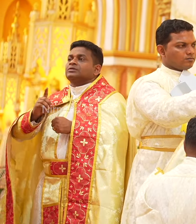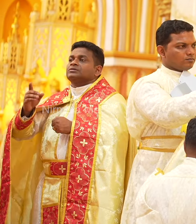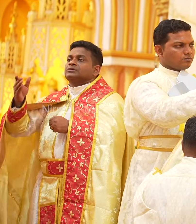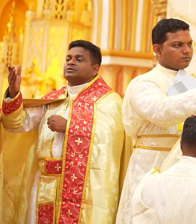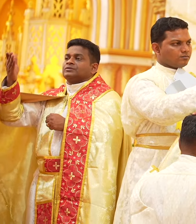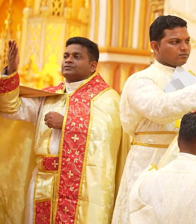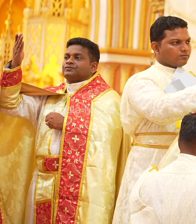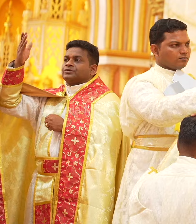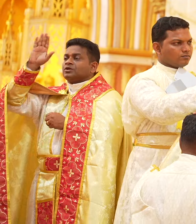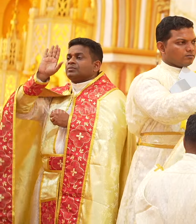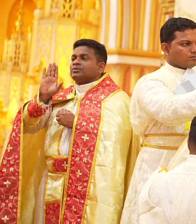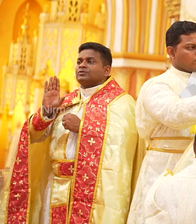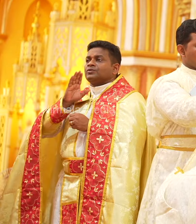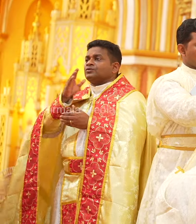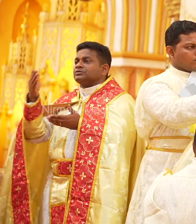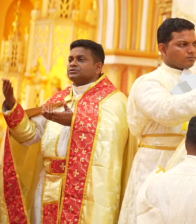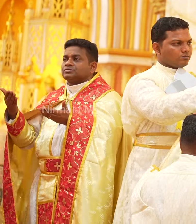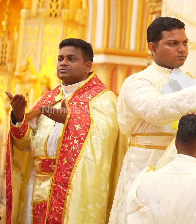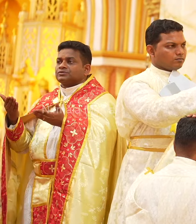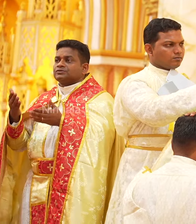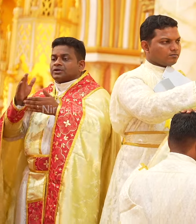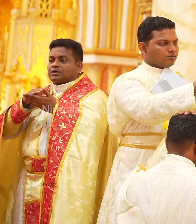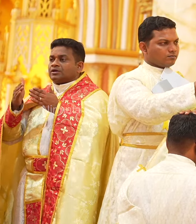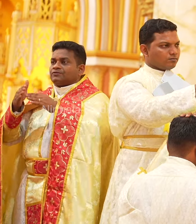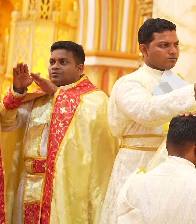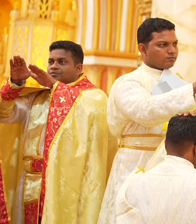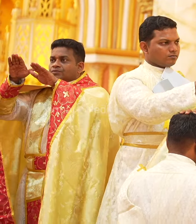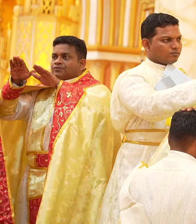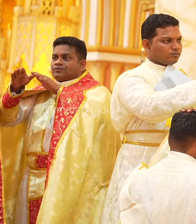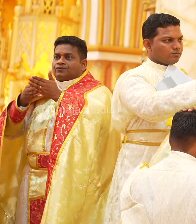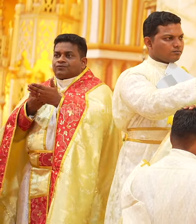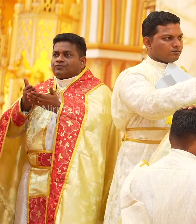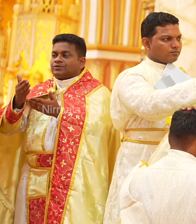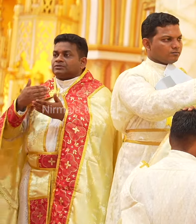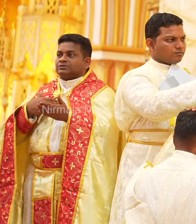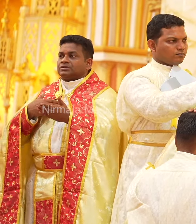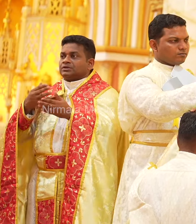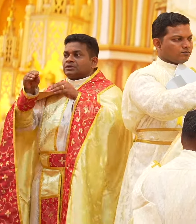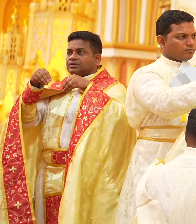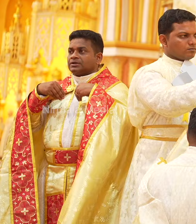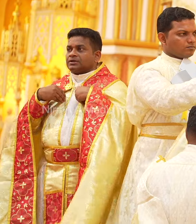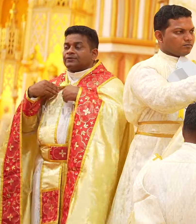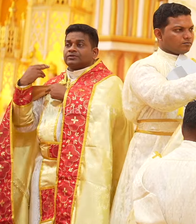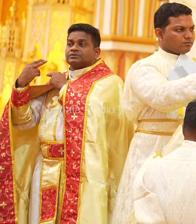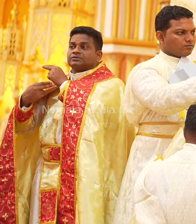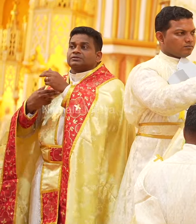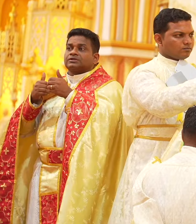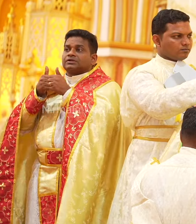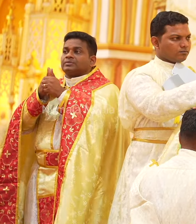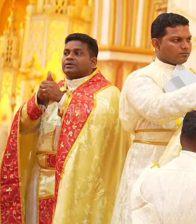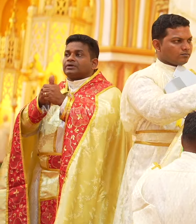കർത്താവേ, പൗരോഹിത്യ ശുശ്രൂഷയുടെ കൈവെപ്പ് വഴി ഞങ്ങൾ കേൾപ്പിക്കപ്പെട്ടിരിക്കുന്ന ഇസ്ലാഹിക പാരമ്പര്യം